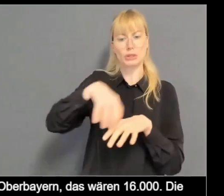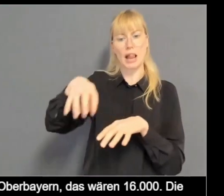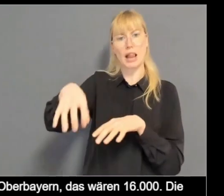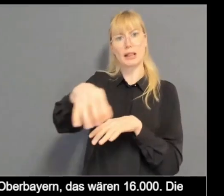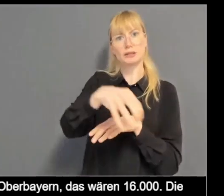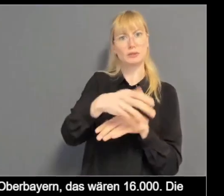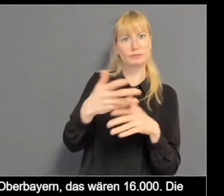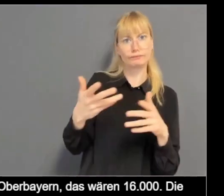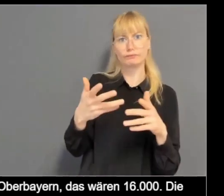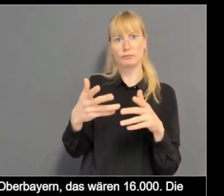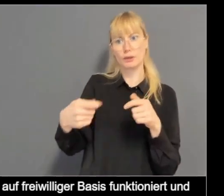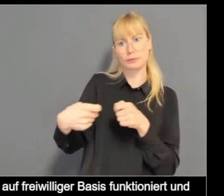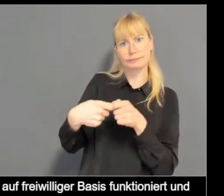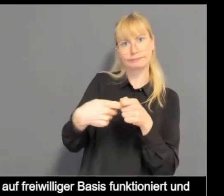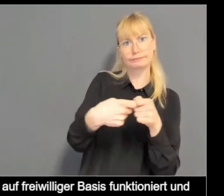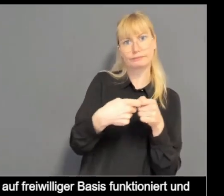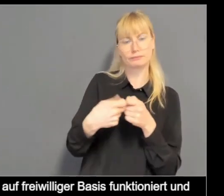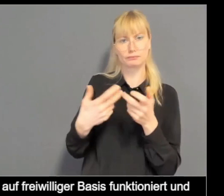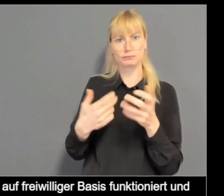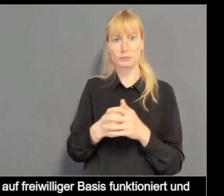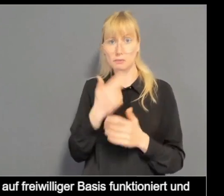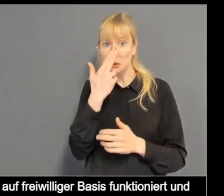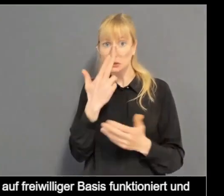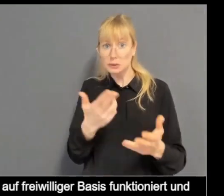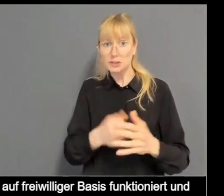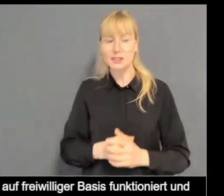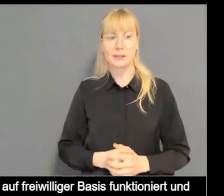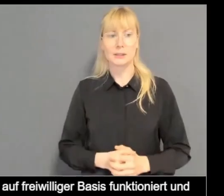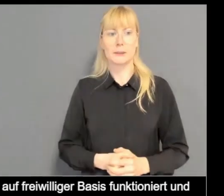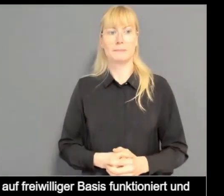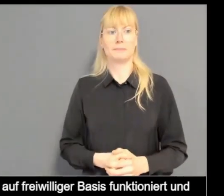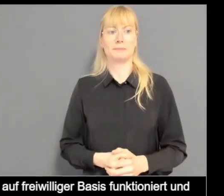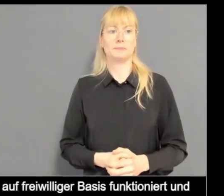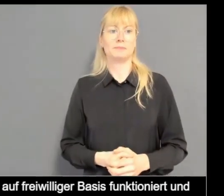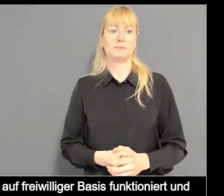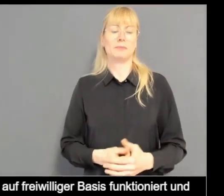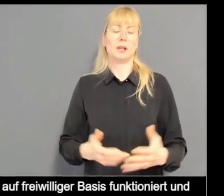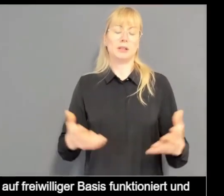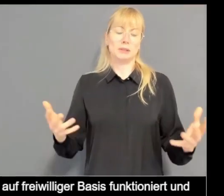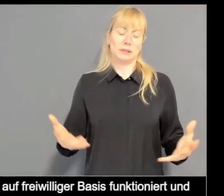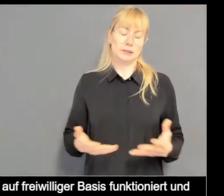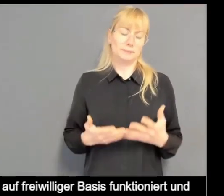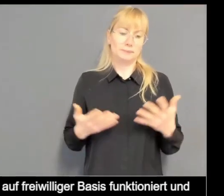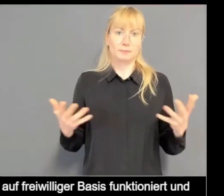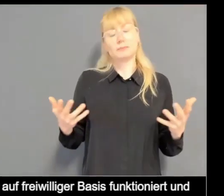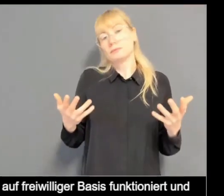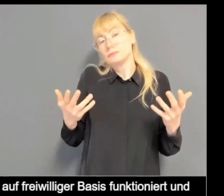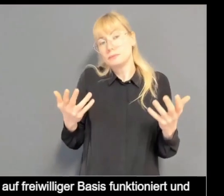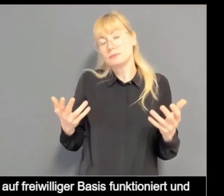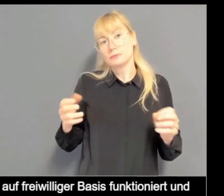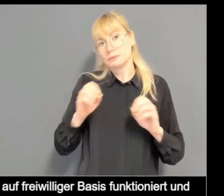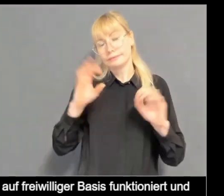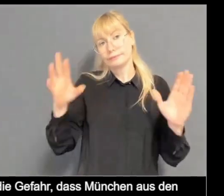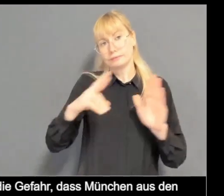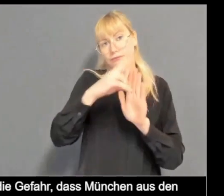Also das Ganze ist ja ein dynamischer Prozess, in dem ständig alle Ebenen miteinander die Lage beurteilen, die Lage